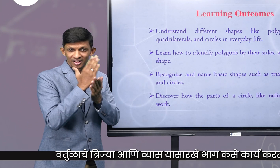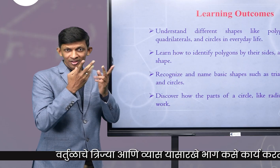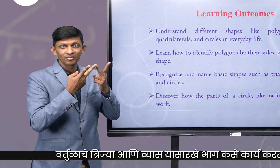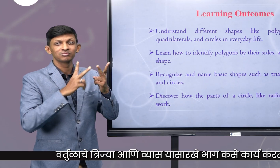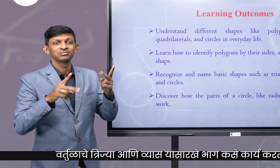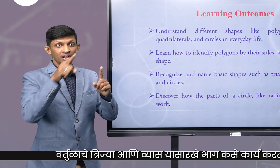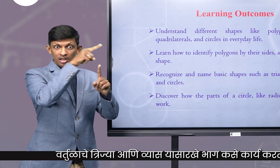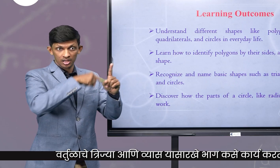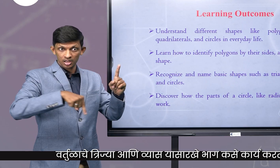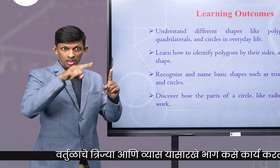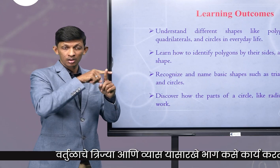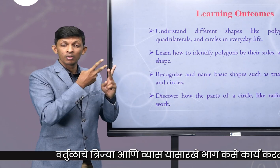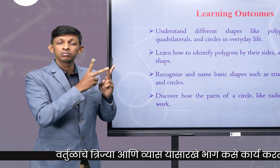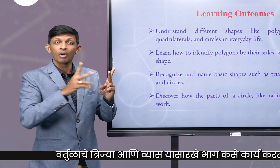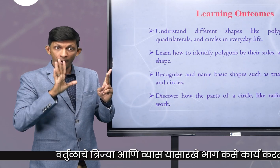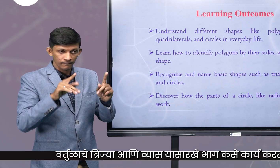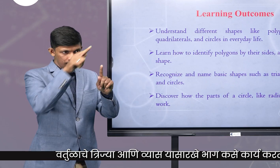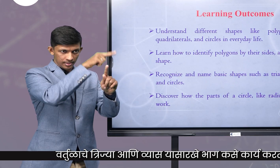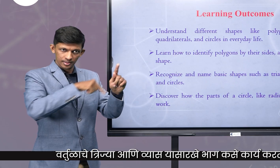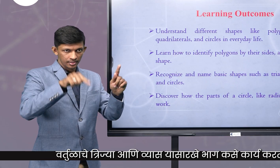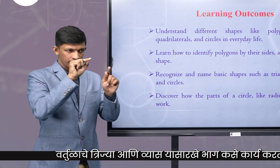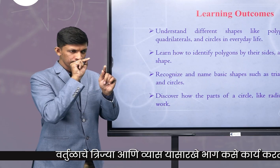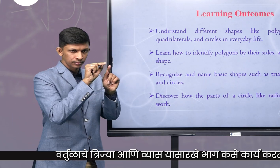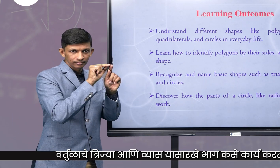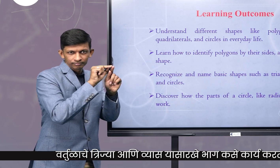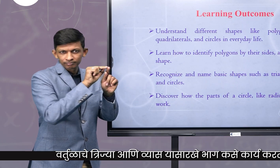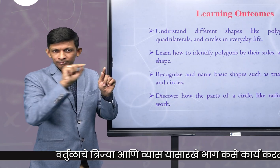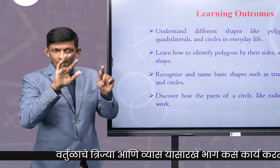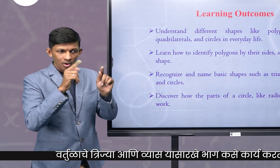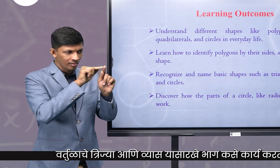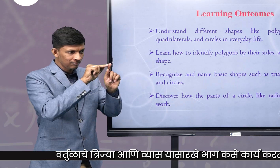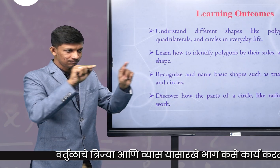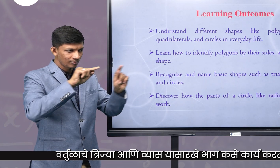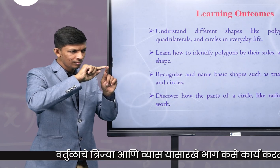वर्तुळाचे त्रिज्या आणि व्यास यासारखे भाग कसे कार्य करतात ते शोधा.